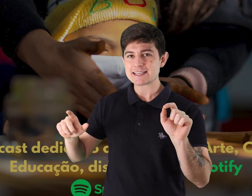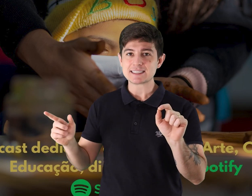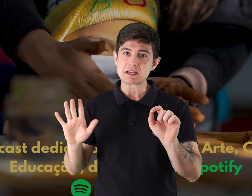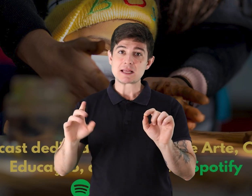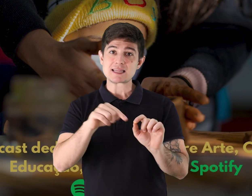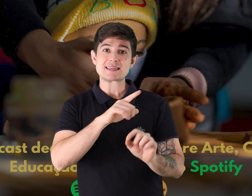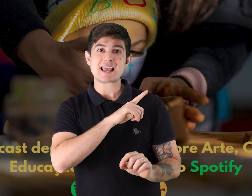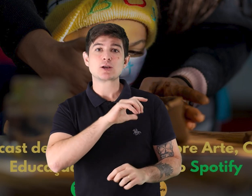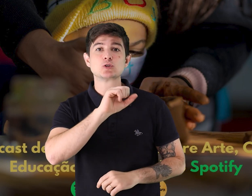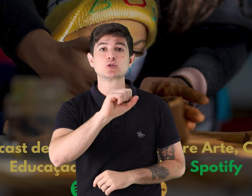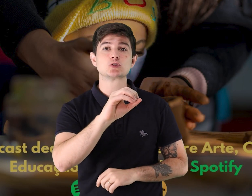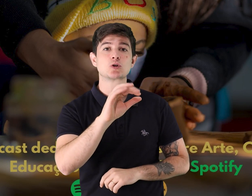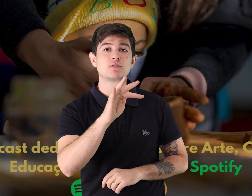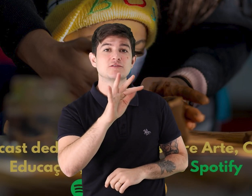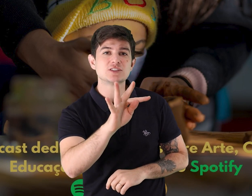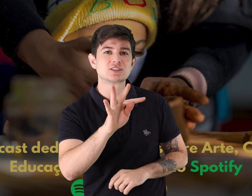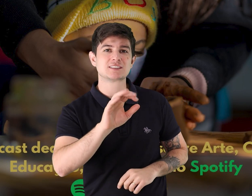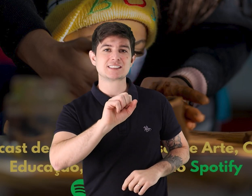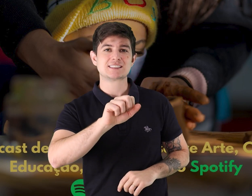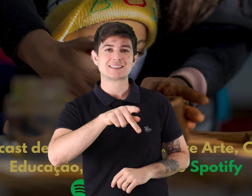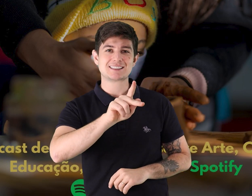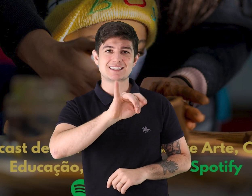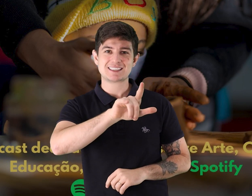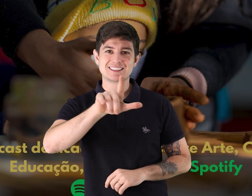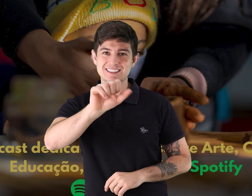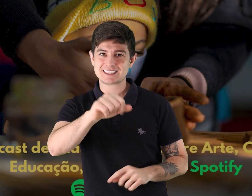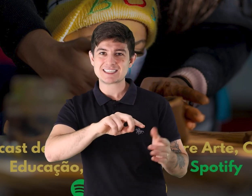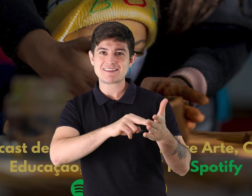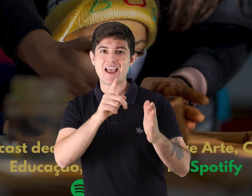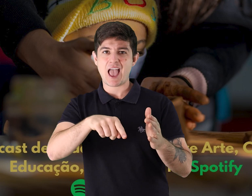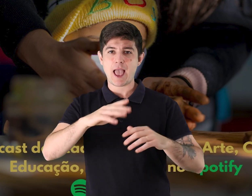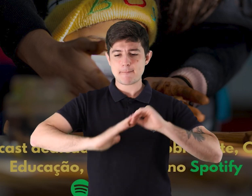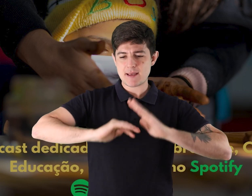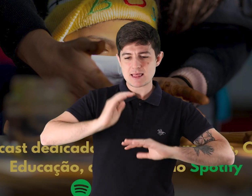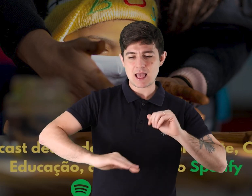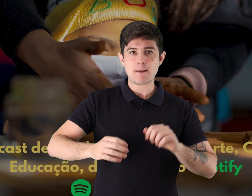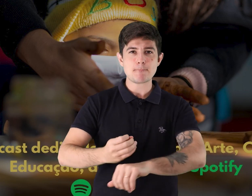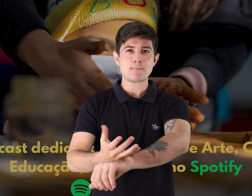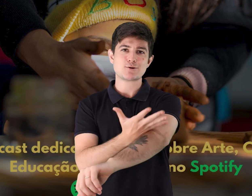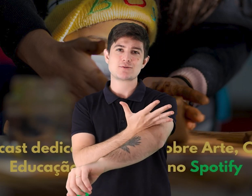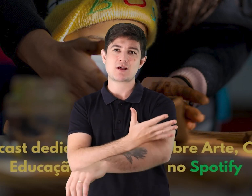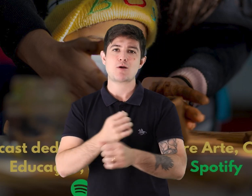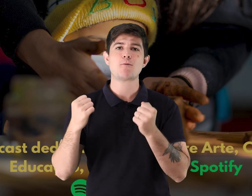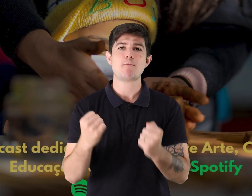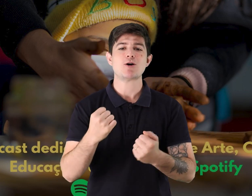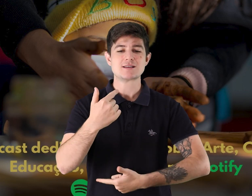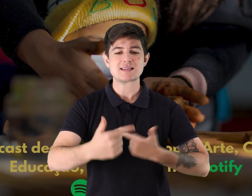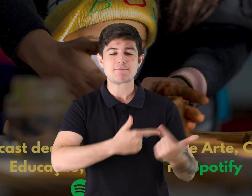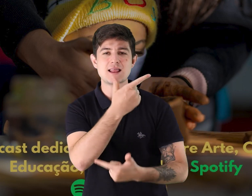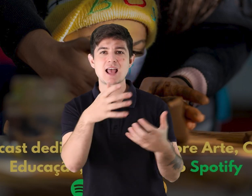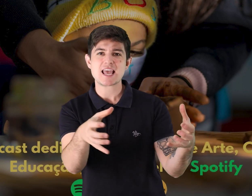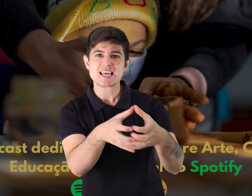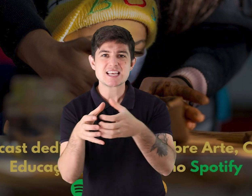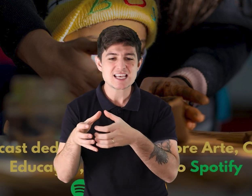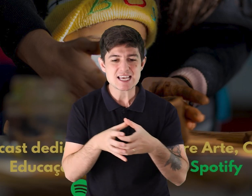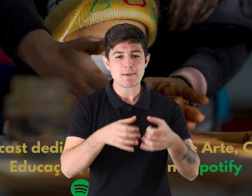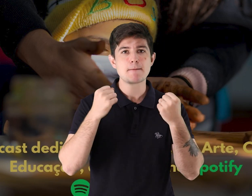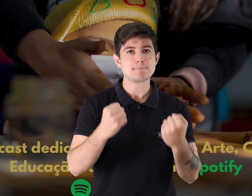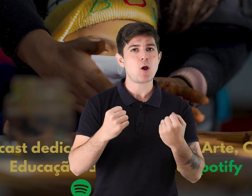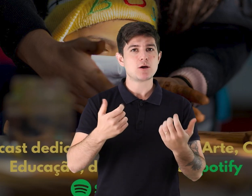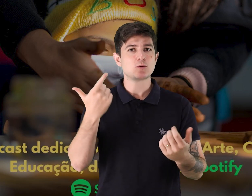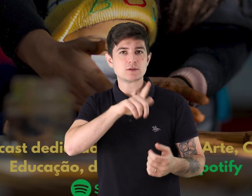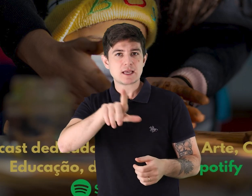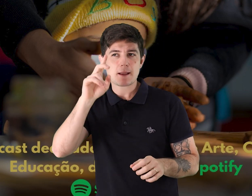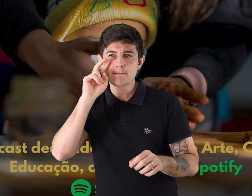diferencial são as soft skills, as habilidades emocionais, a capacidade de trabalhar em equipe,